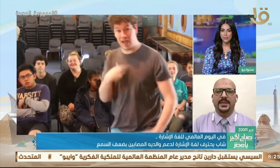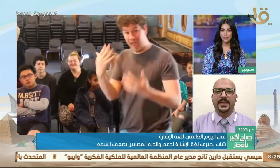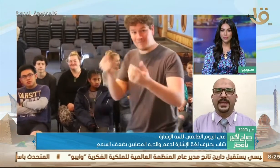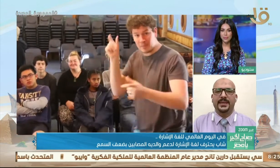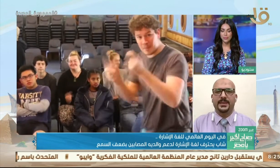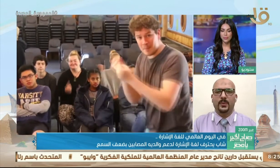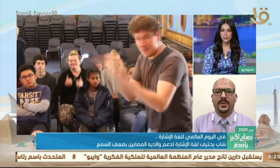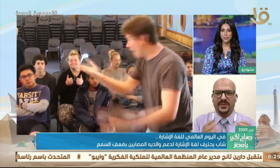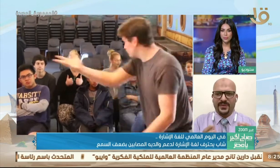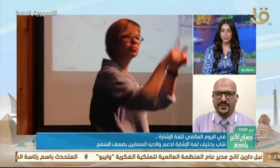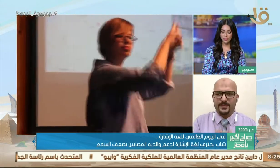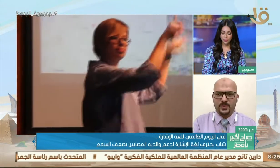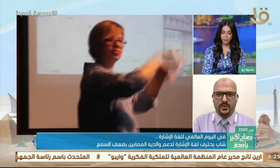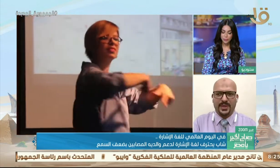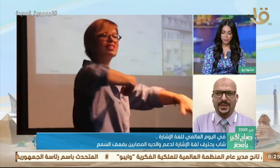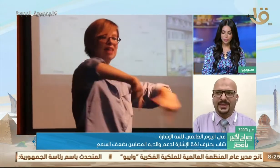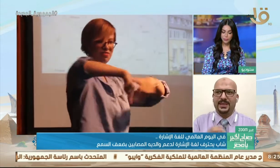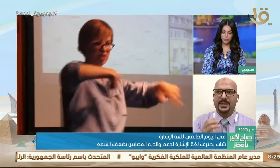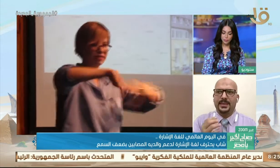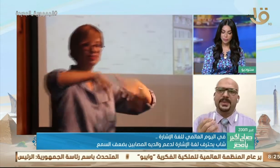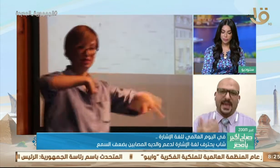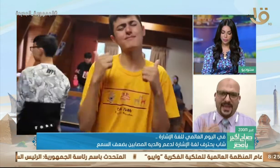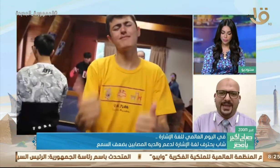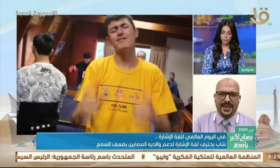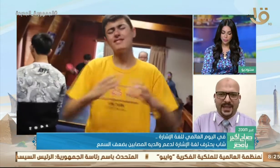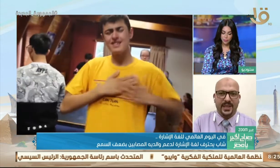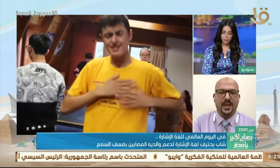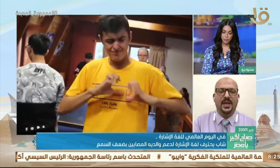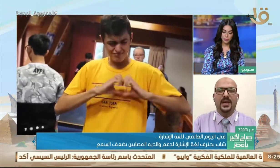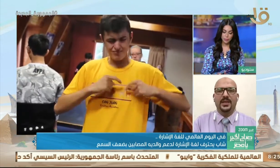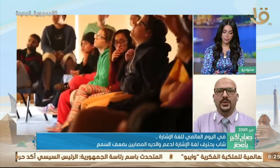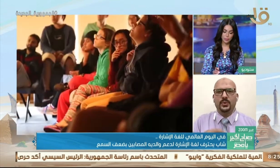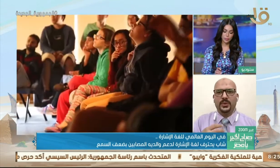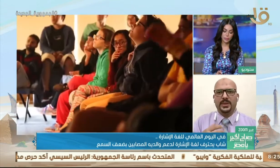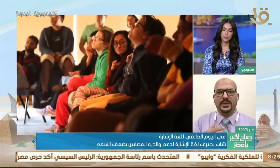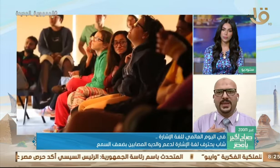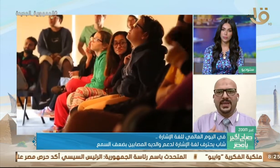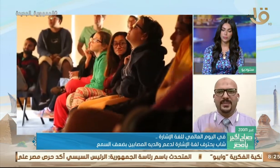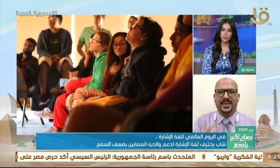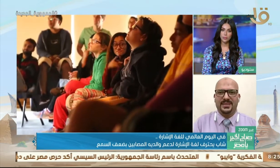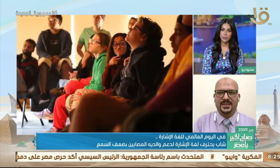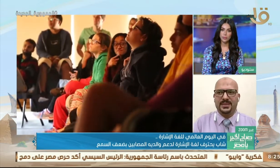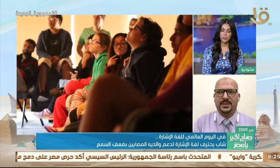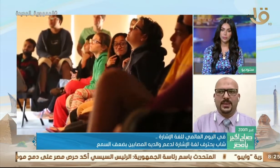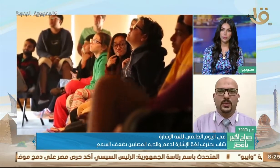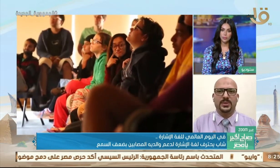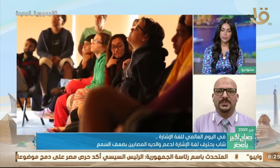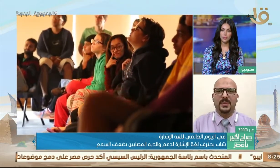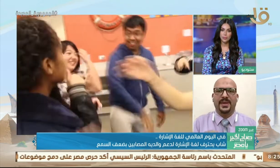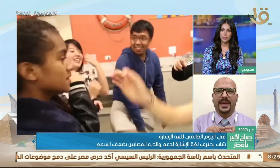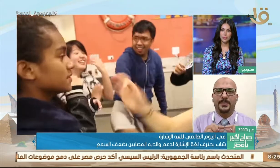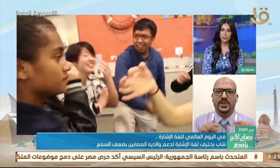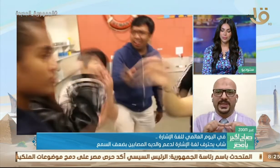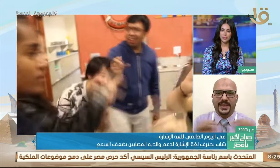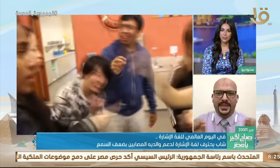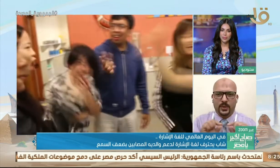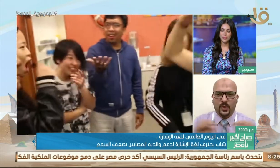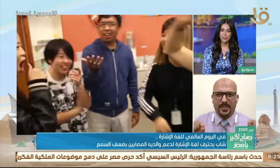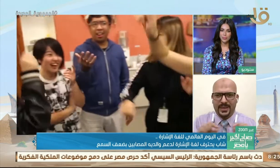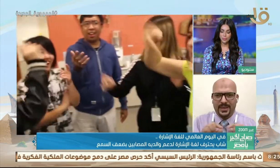كان وانا طفل صغير كان اللي بيتحكى لي يعني انه الكلمات كنت ما